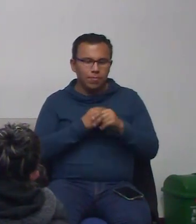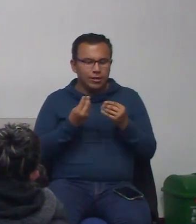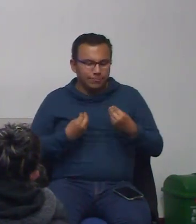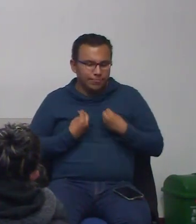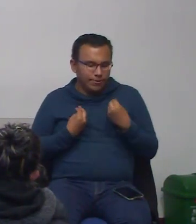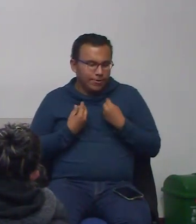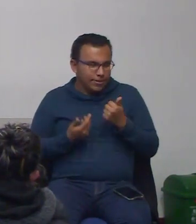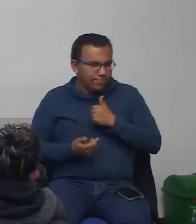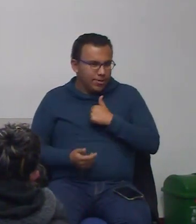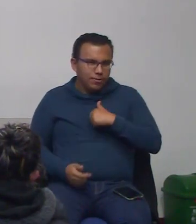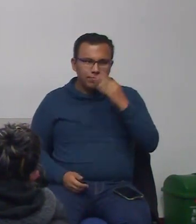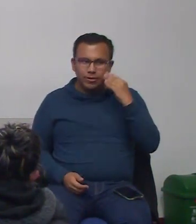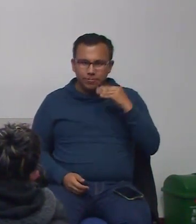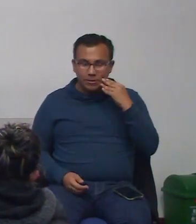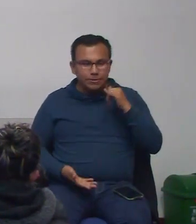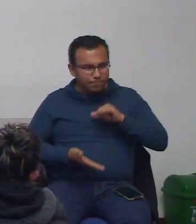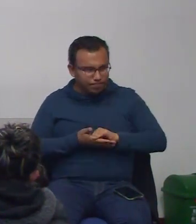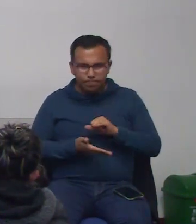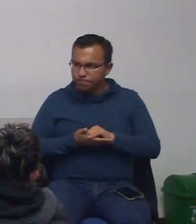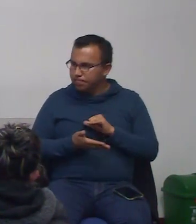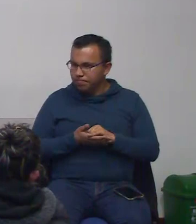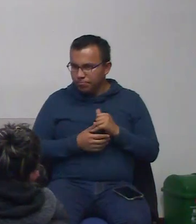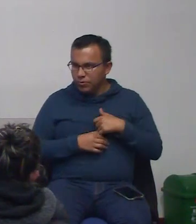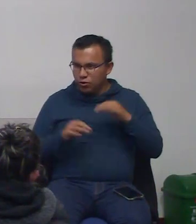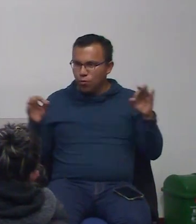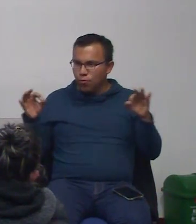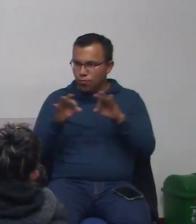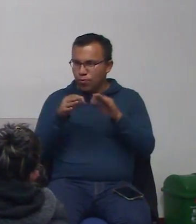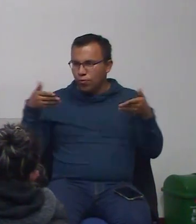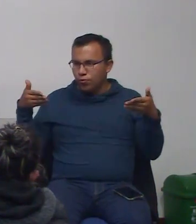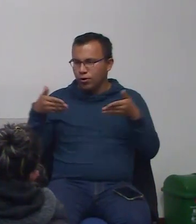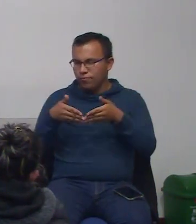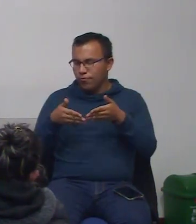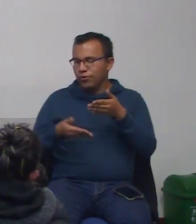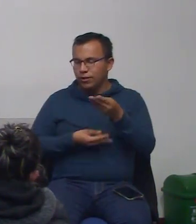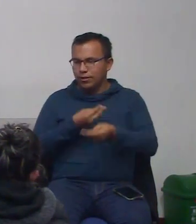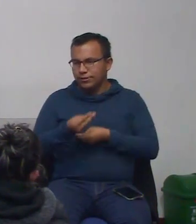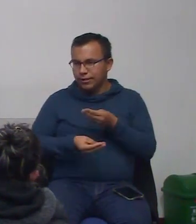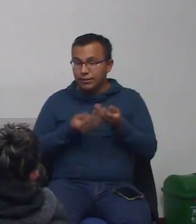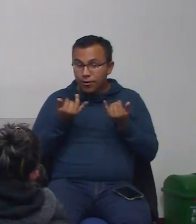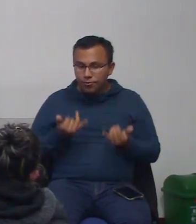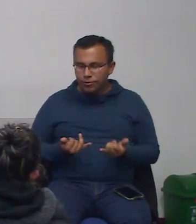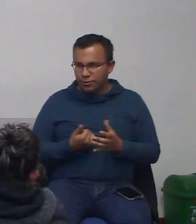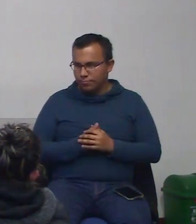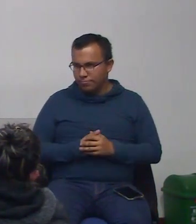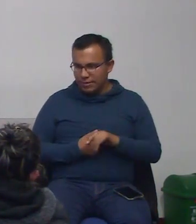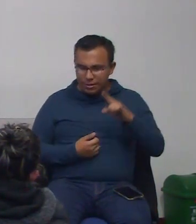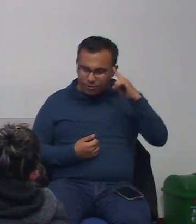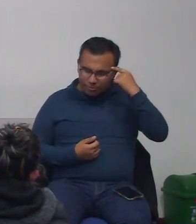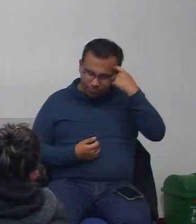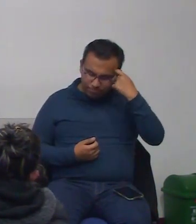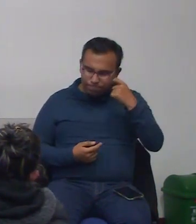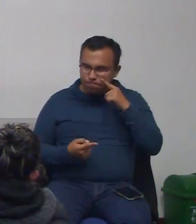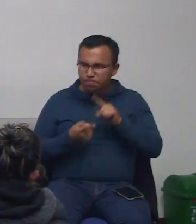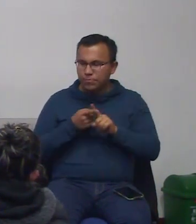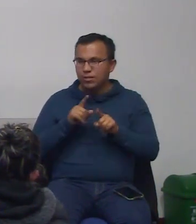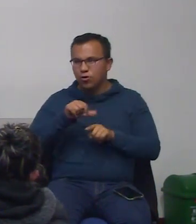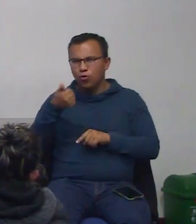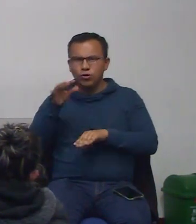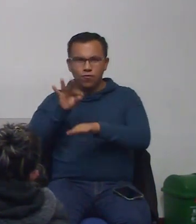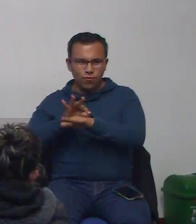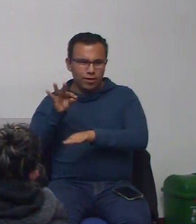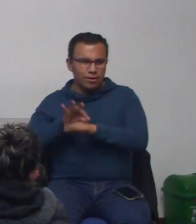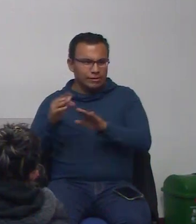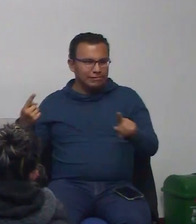la vivencia como tal Sí entonces es más o menos como el enfoque que trabajamos con con ella ahoritica el reto es lo que pasa es que ella trabaja con otra